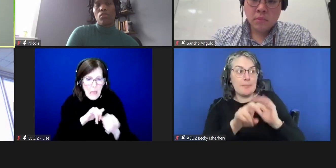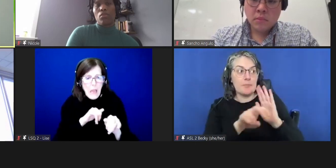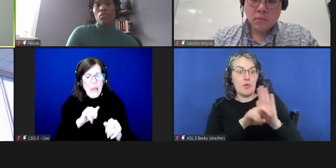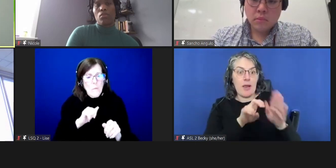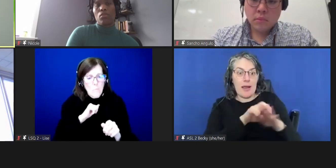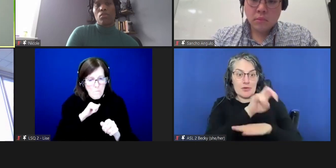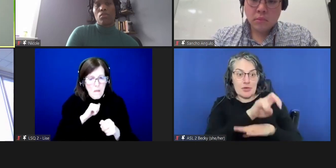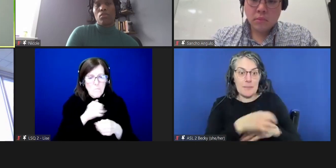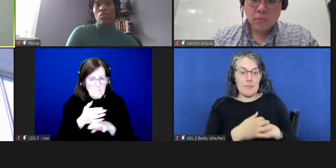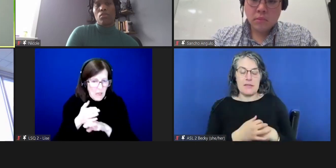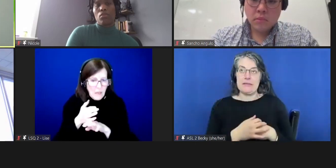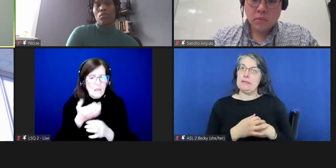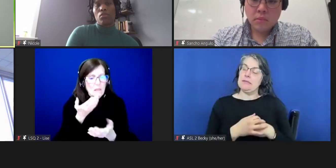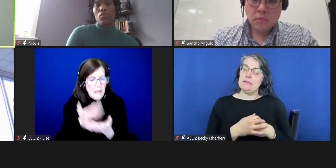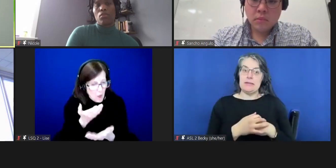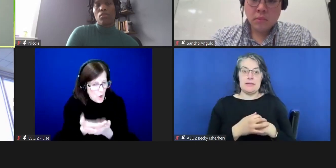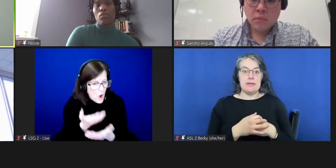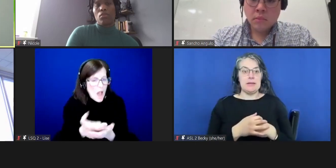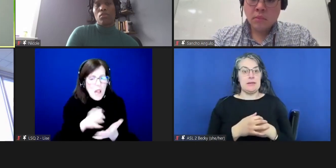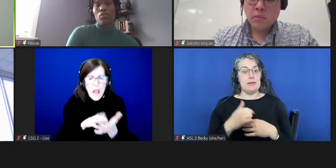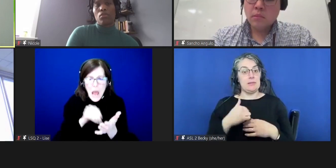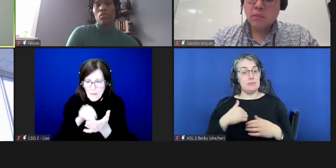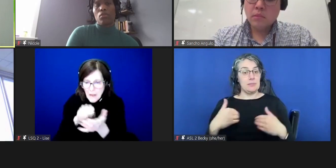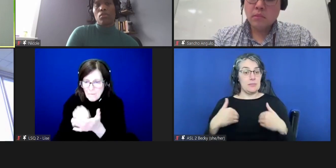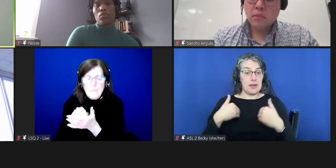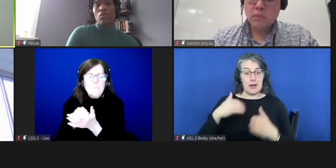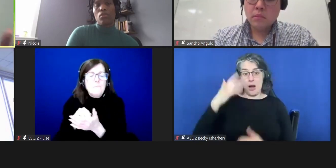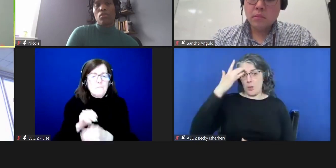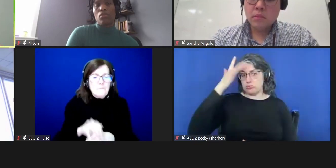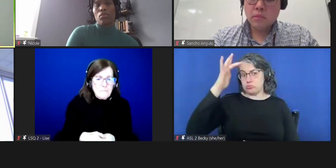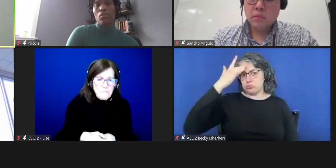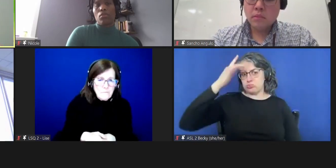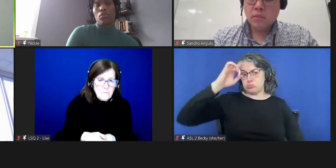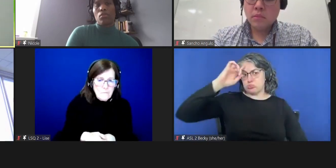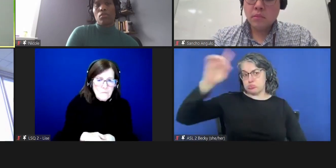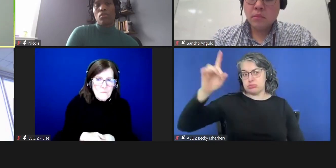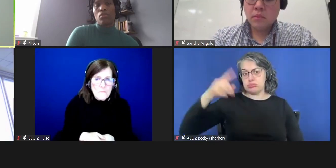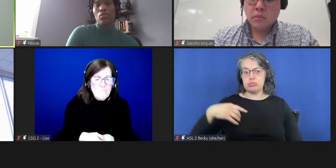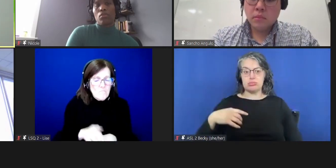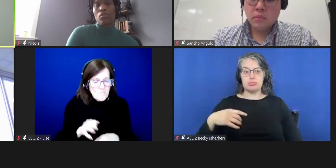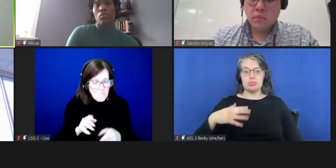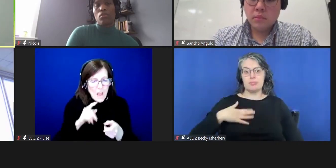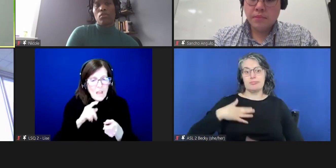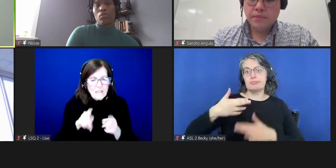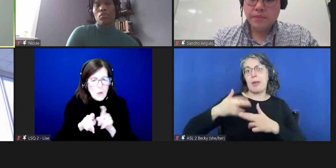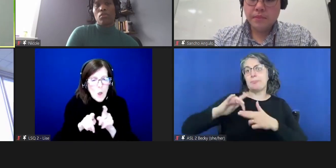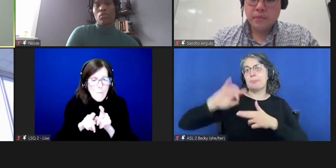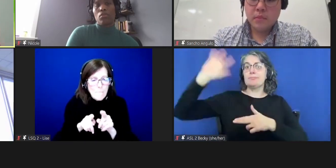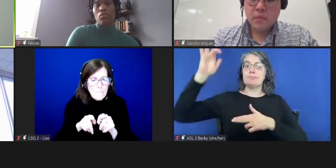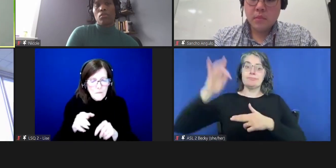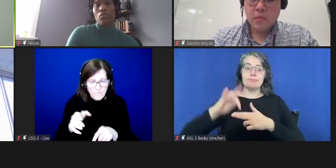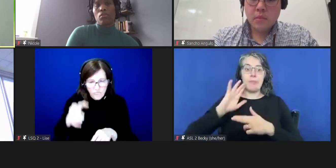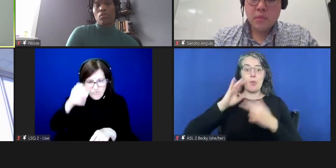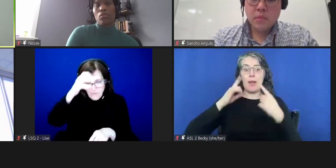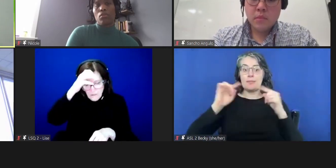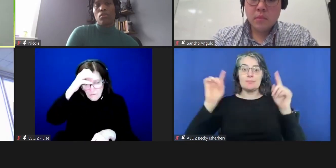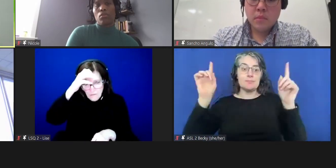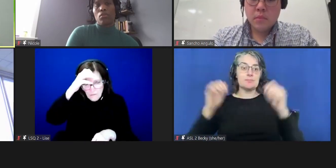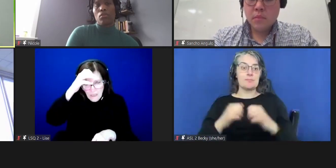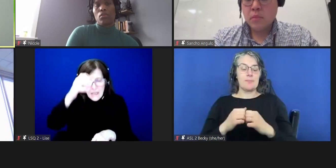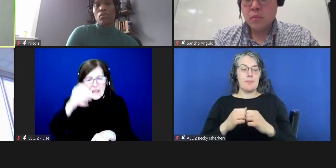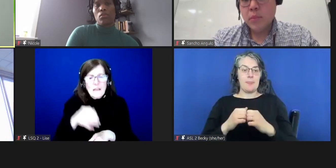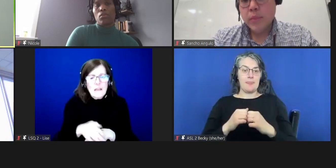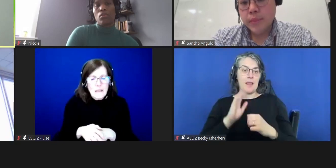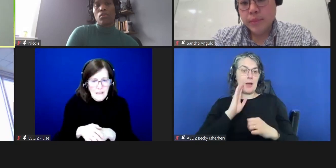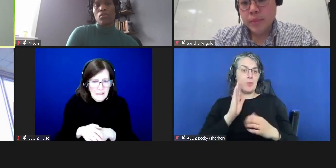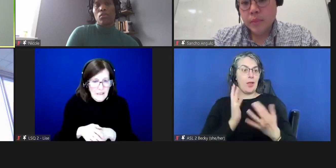Et donc, j'étais censé être un petit génie et voué à